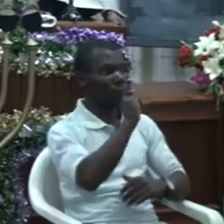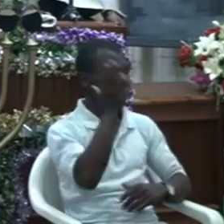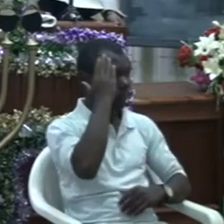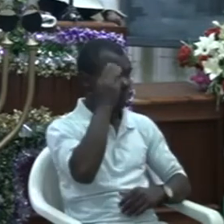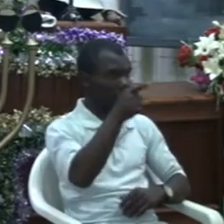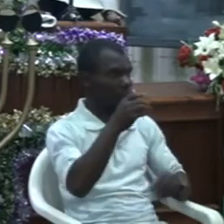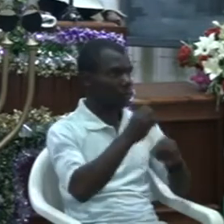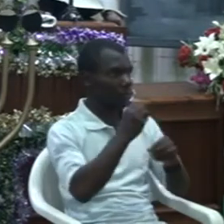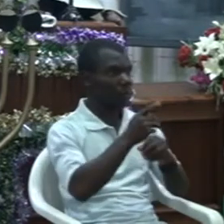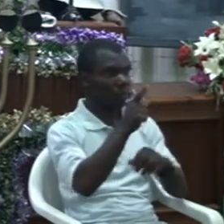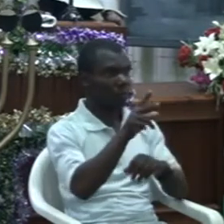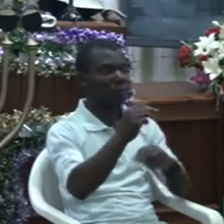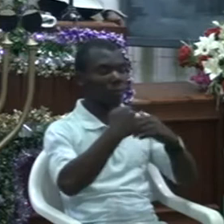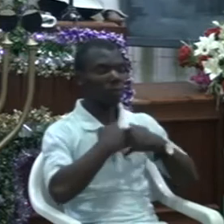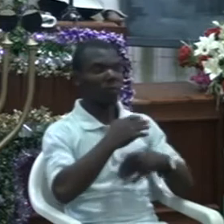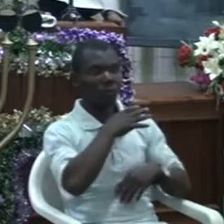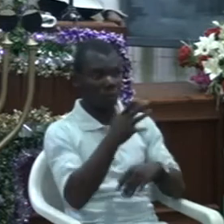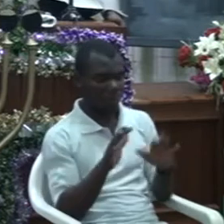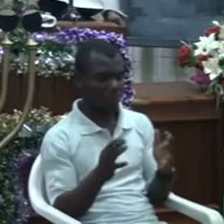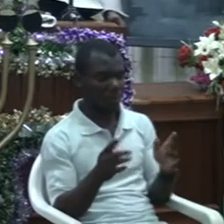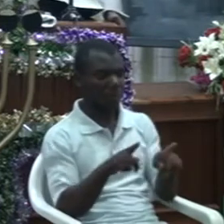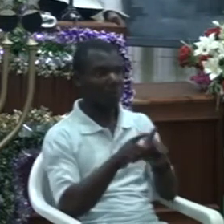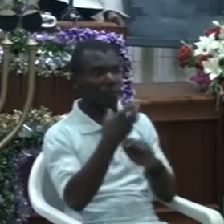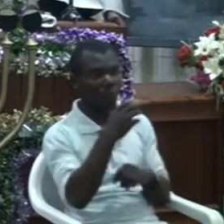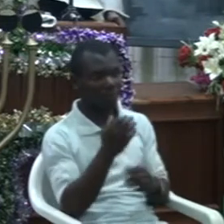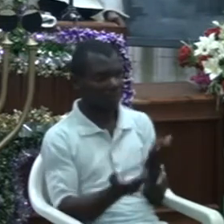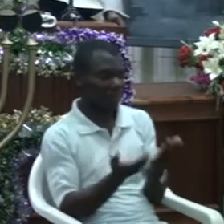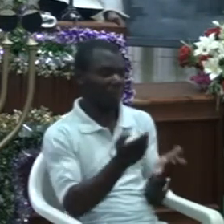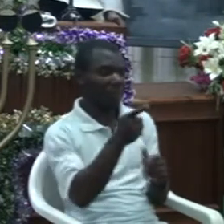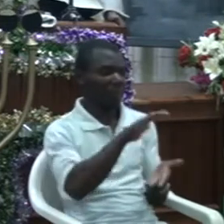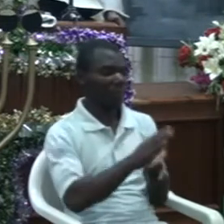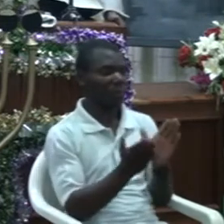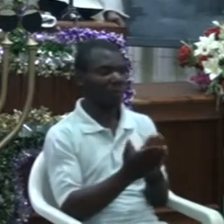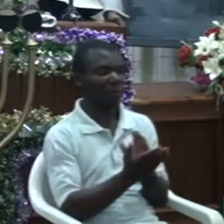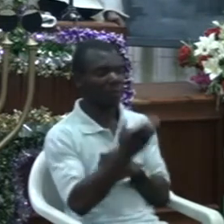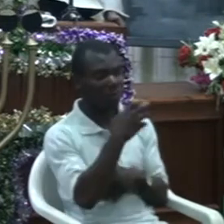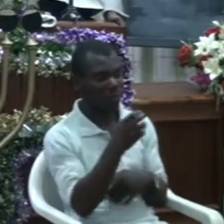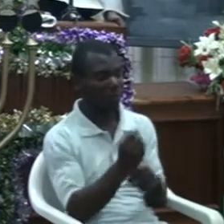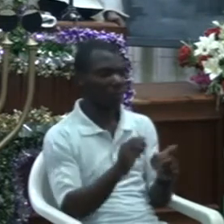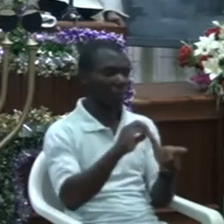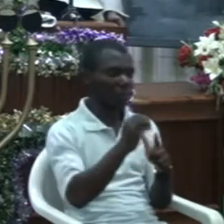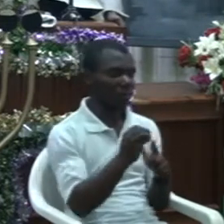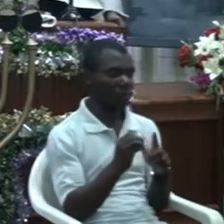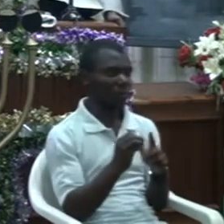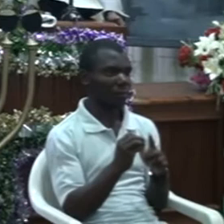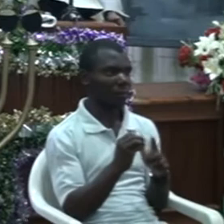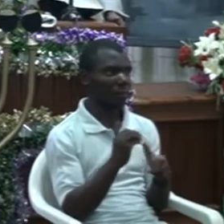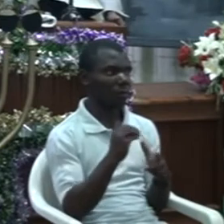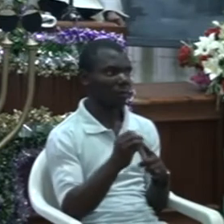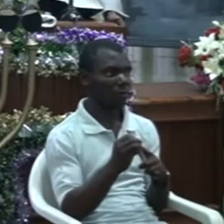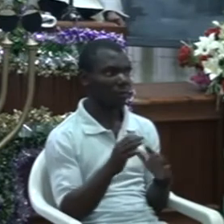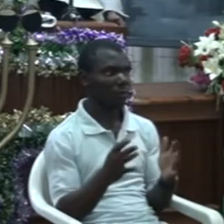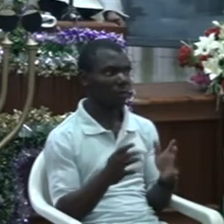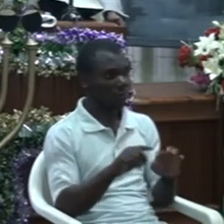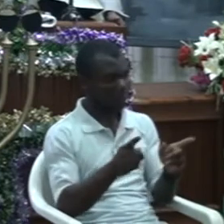matendo yako, wewe si baridi wala moto. Afadhali ungekuwa baridi au moto. Lakini sasa kwa sababu